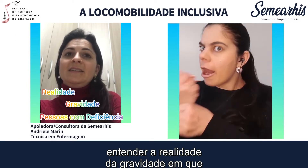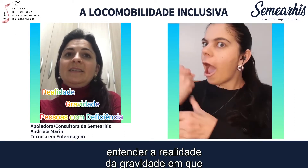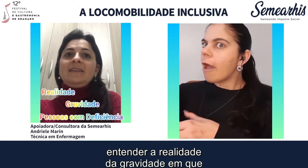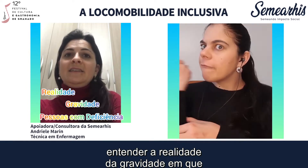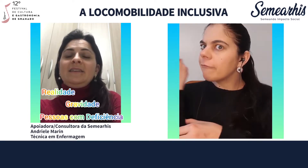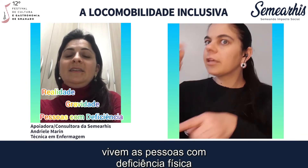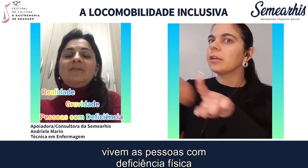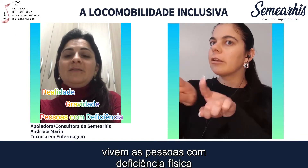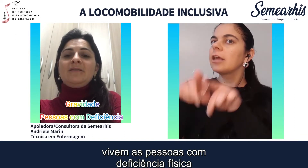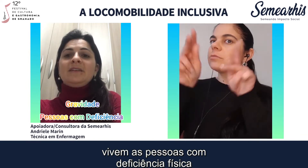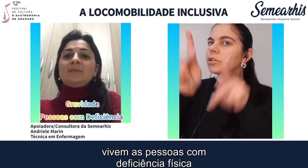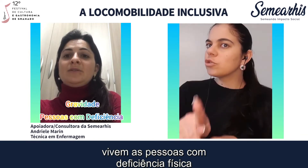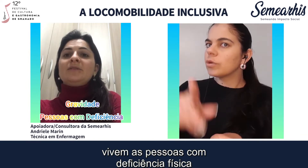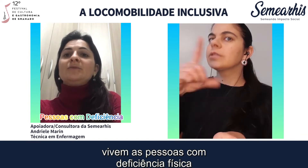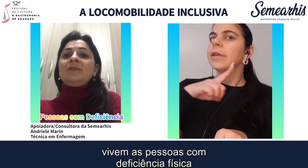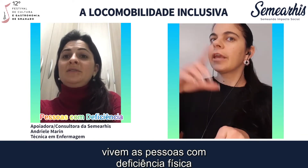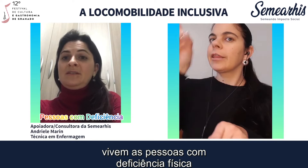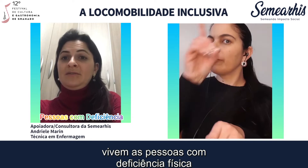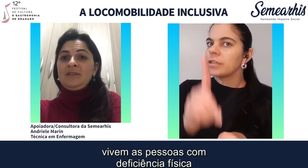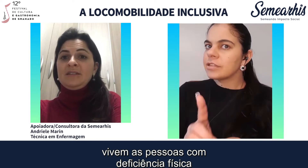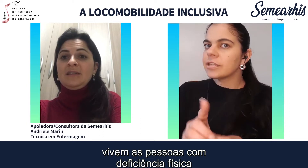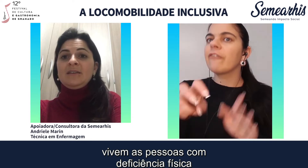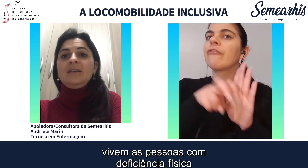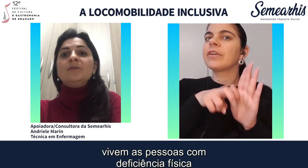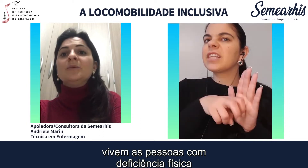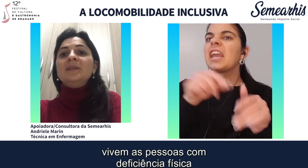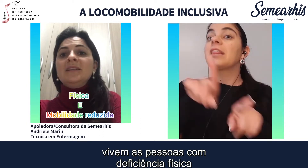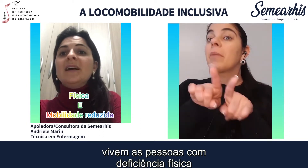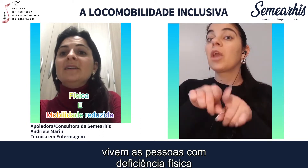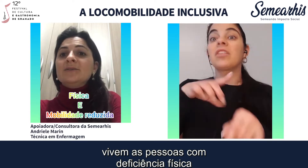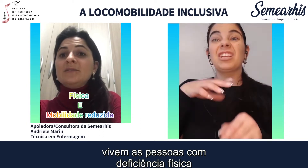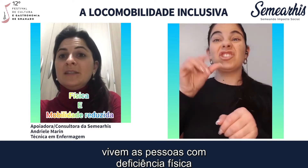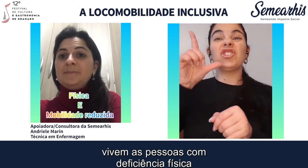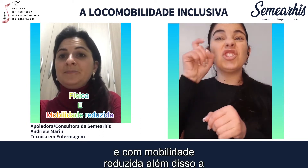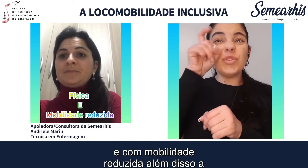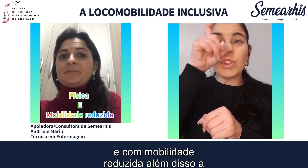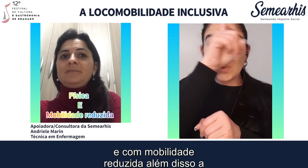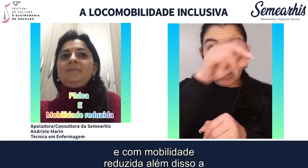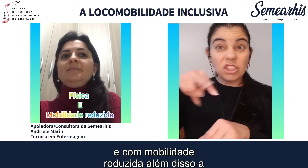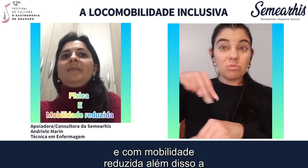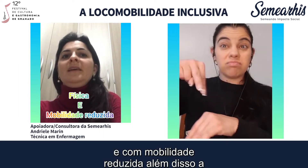gravidade em que vivem as pessoas com deficiência física e com mobilidade reduzida.